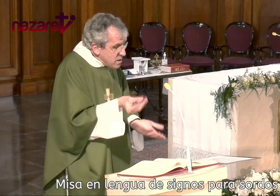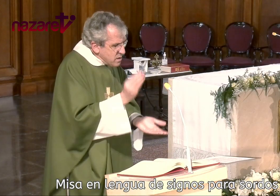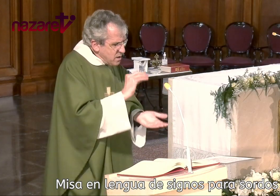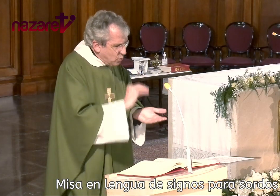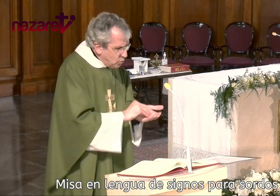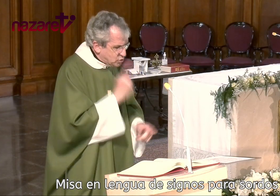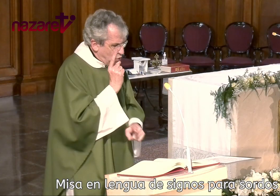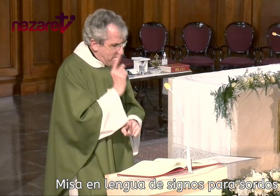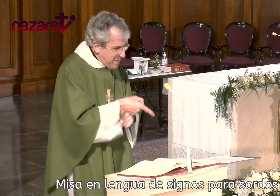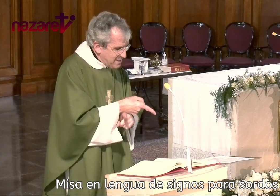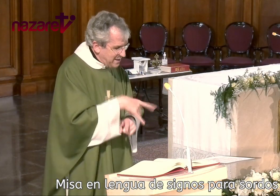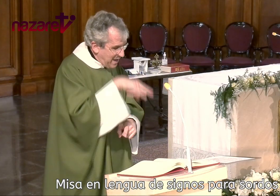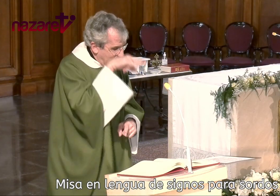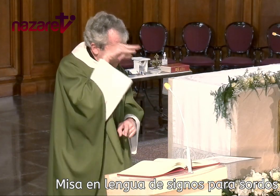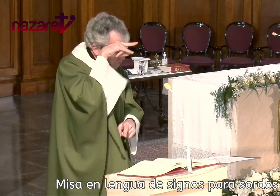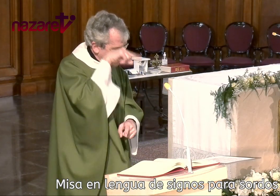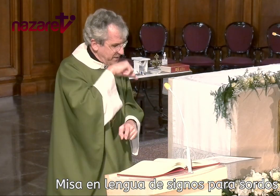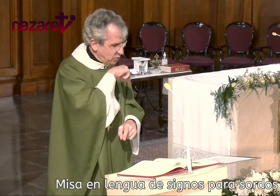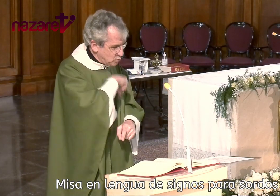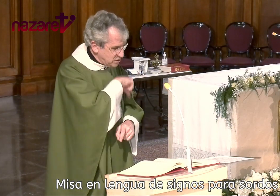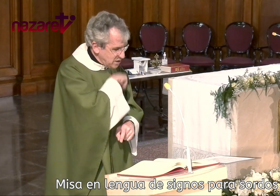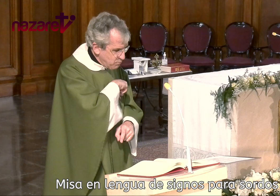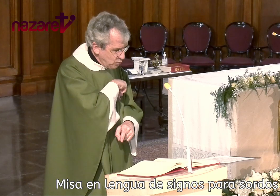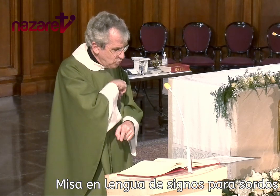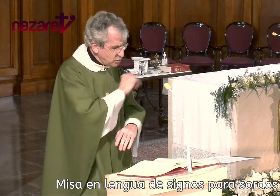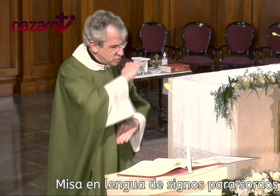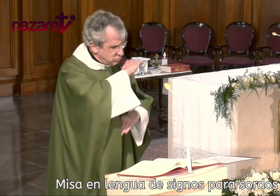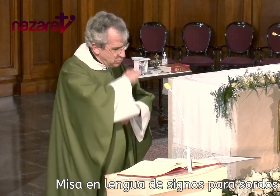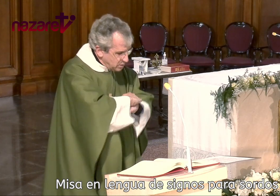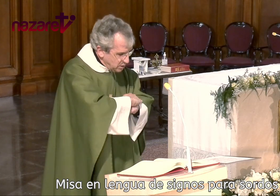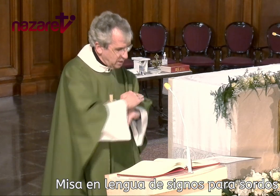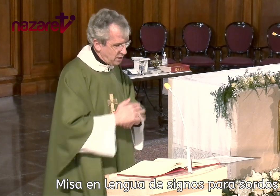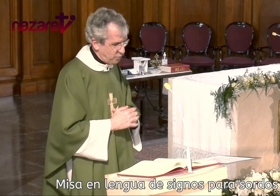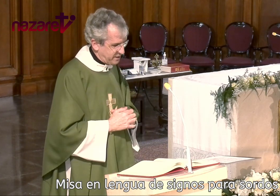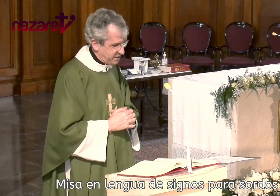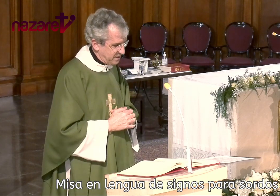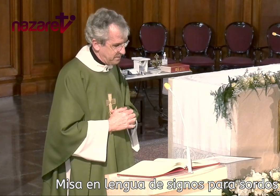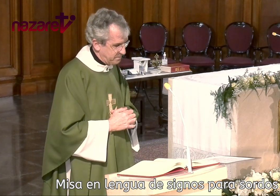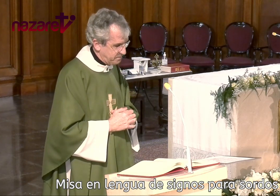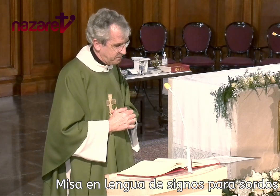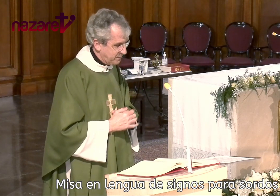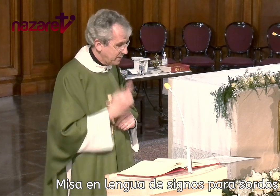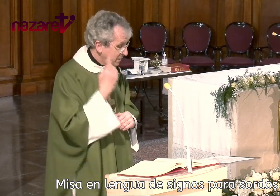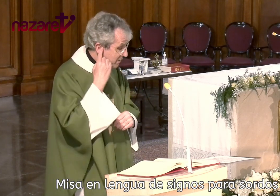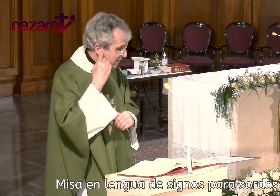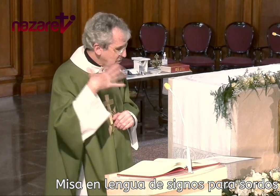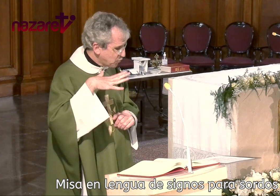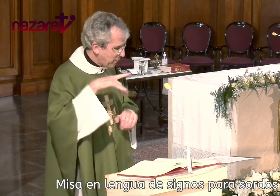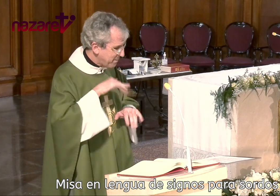incluso manda a los espíritus inmundos y lo obedecen y su fama